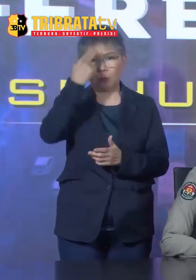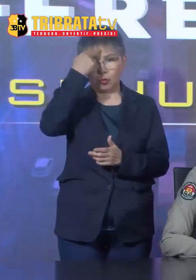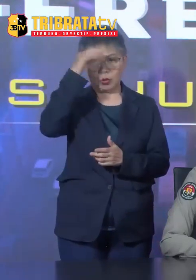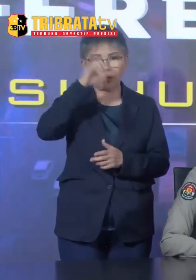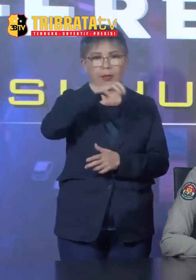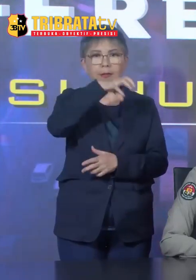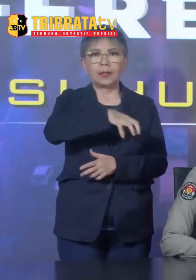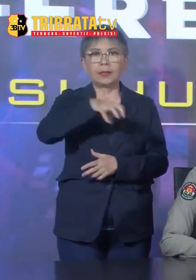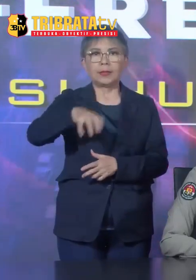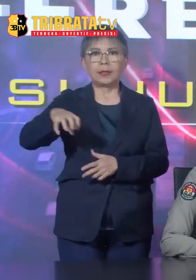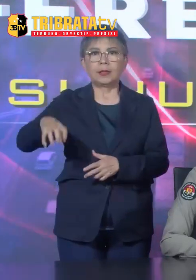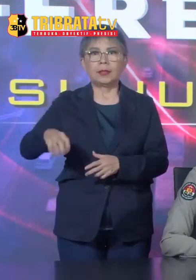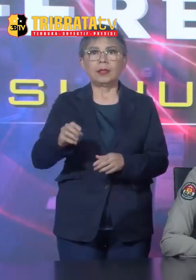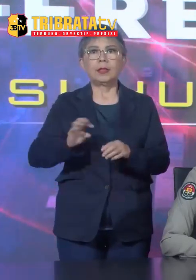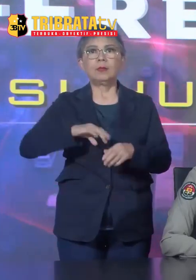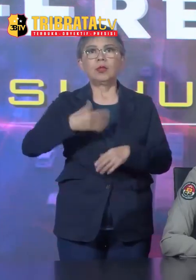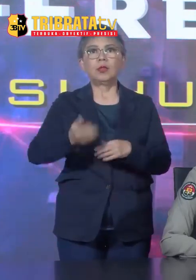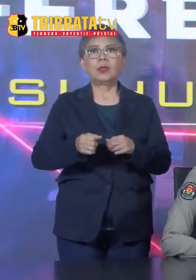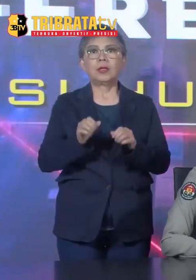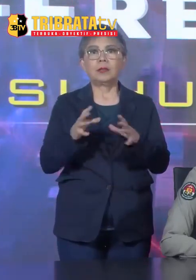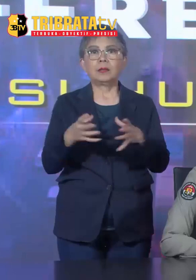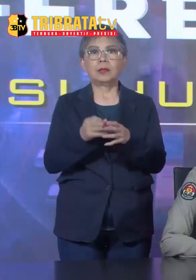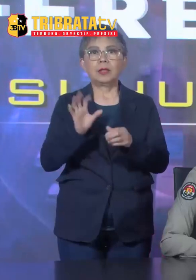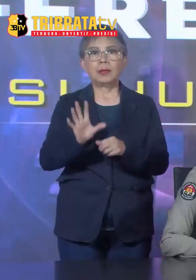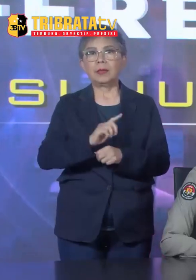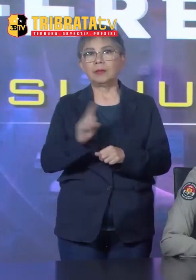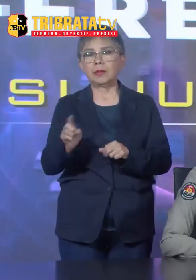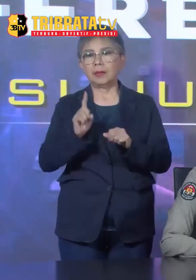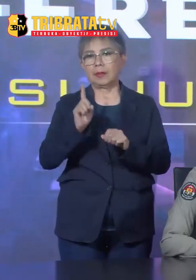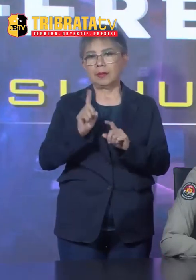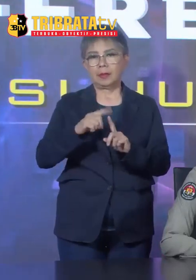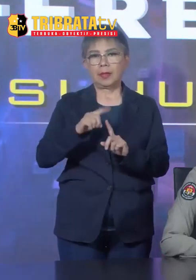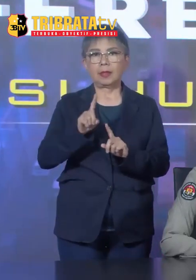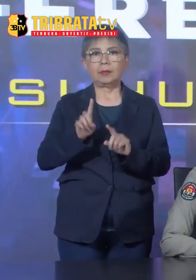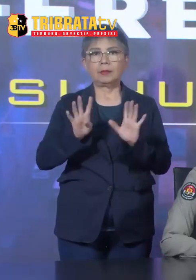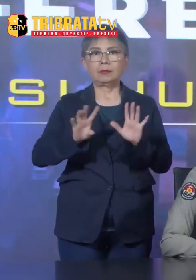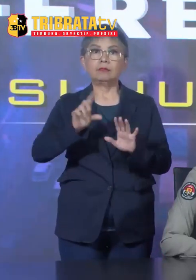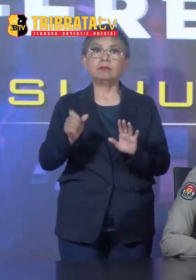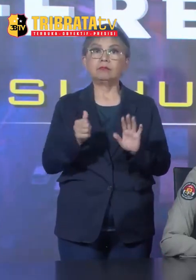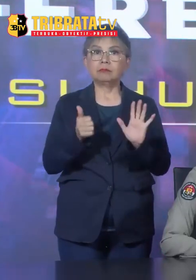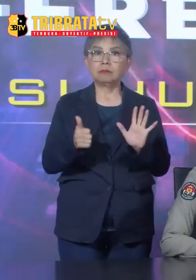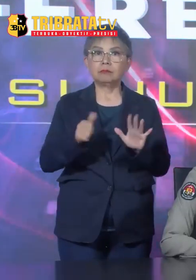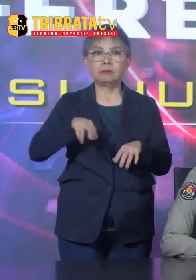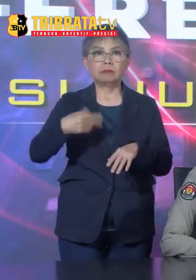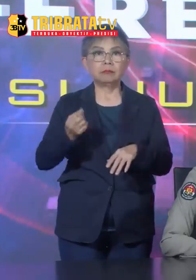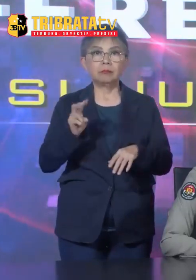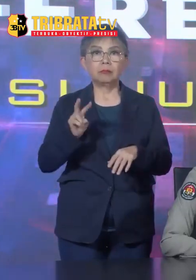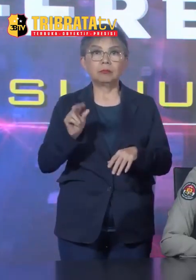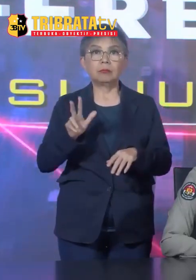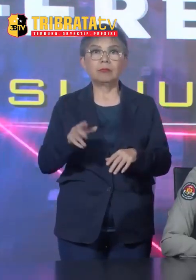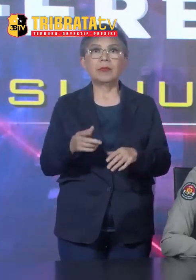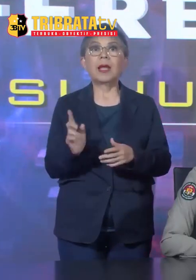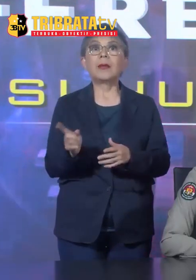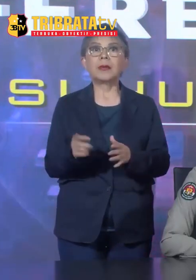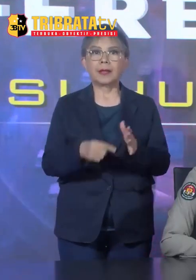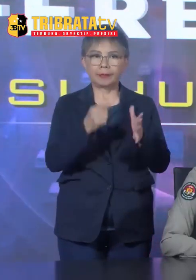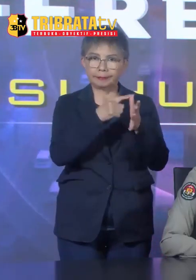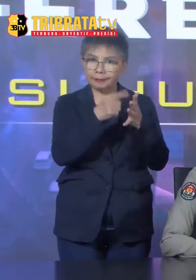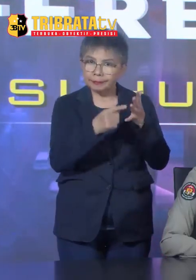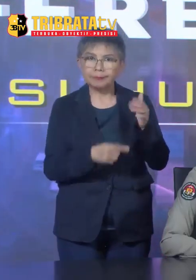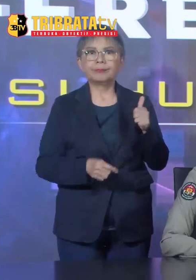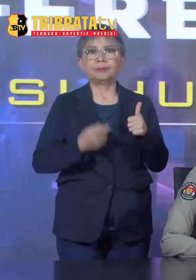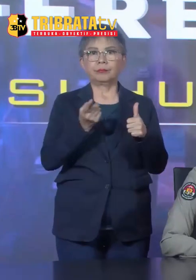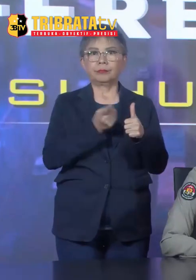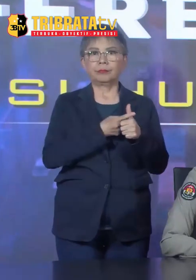Polda jajaran periode 5 sampai dengan 19 Juni 2023 antara